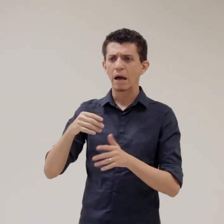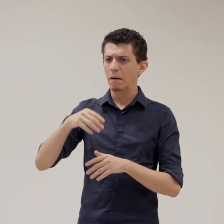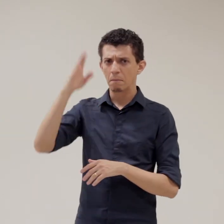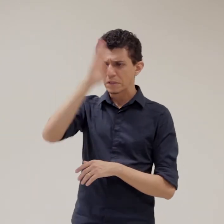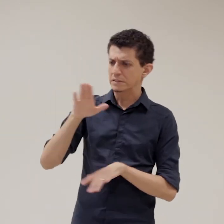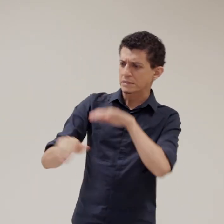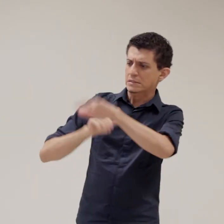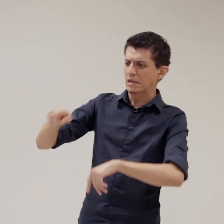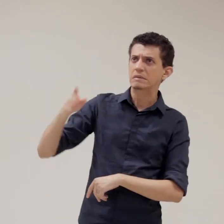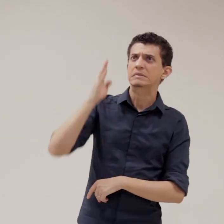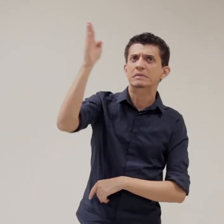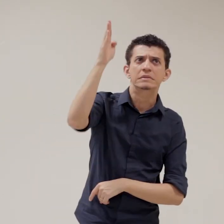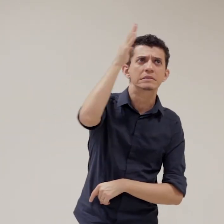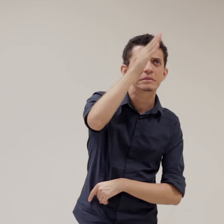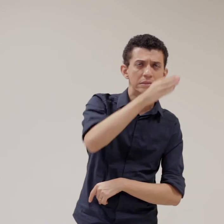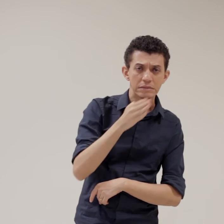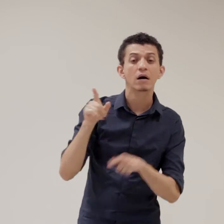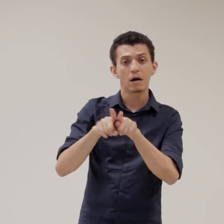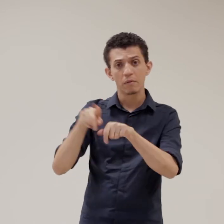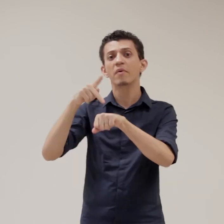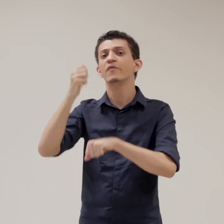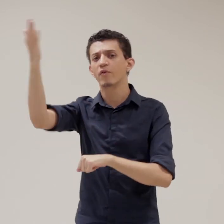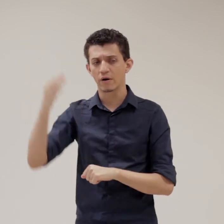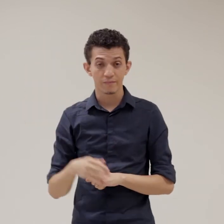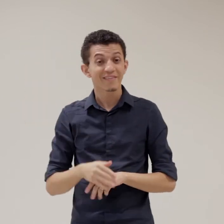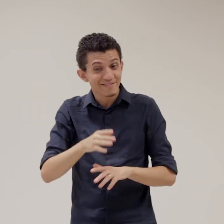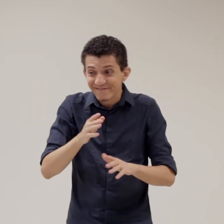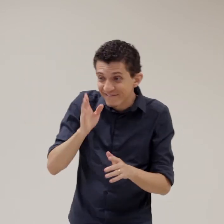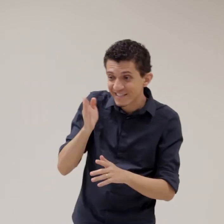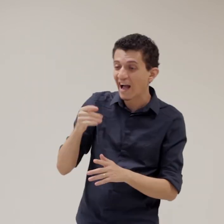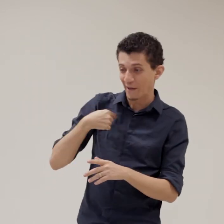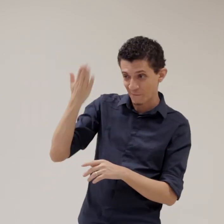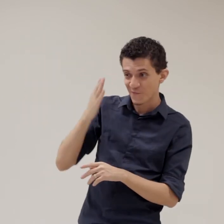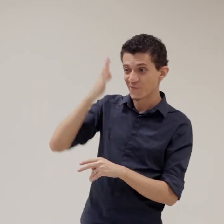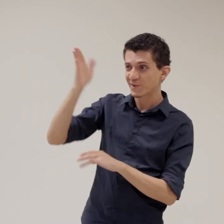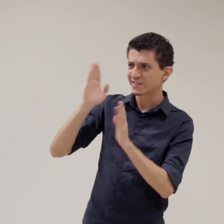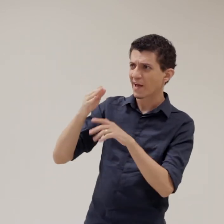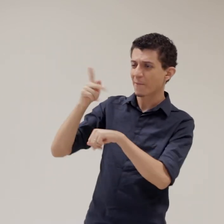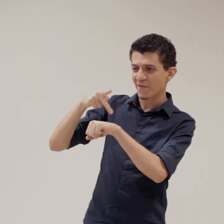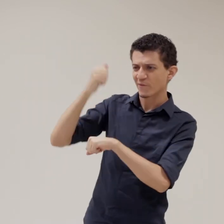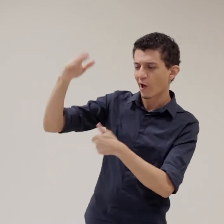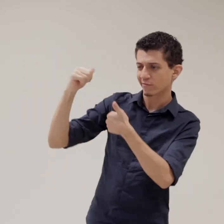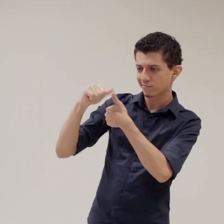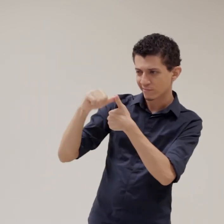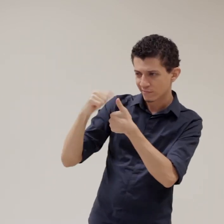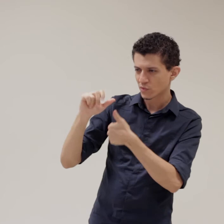direcionados aos deficientes auditivos na Holanda. E ainda visitei escolas, asilos e um centro missionário para surdos em Amman,